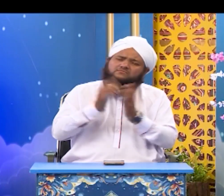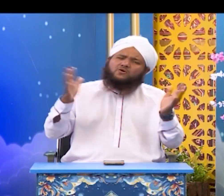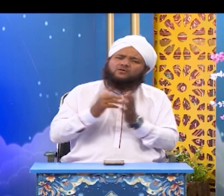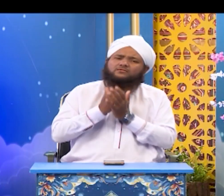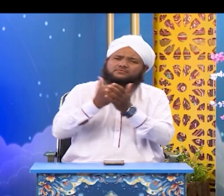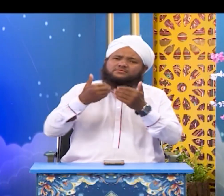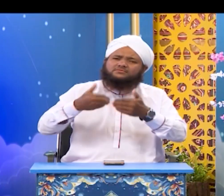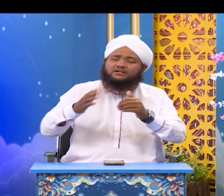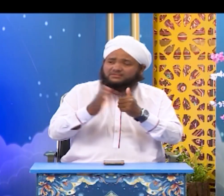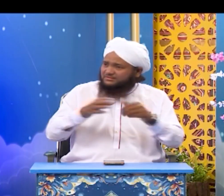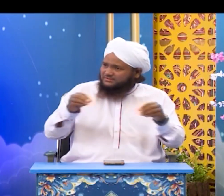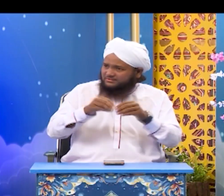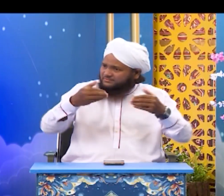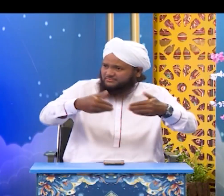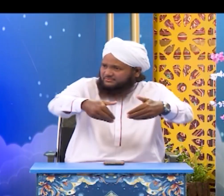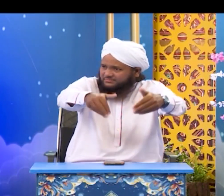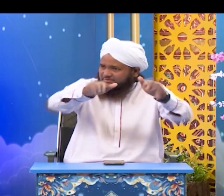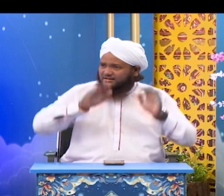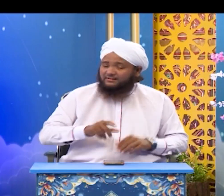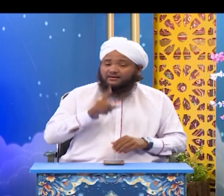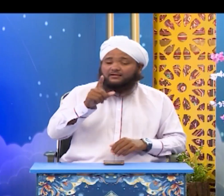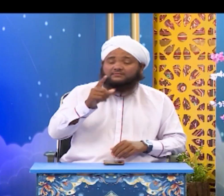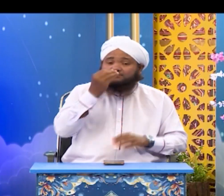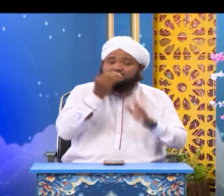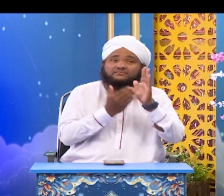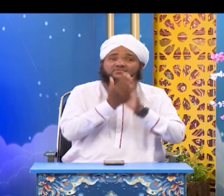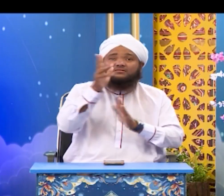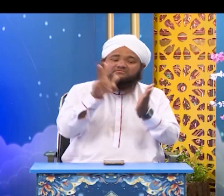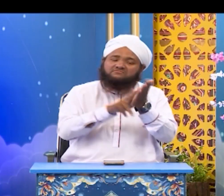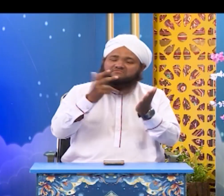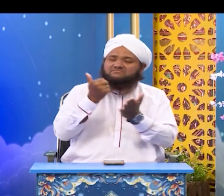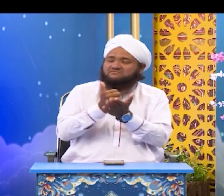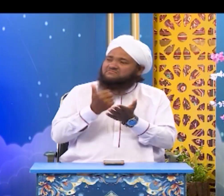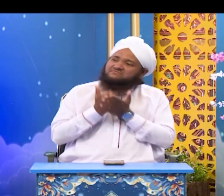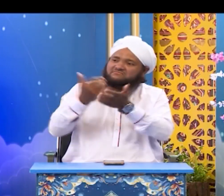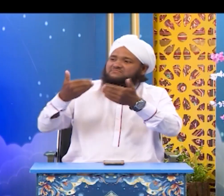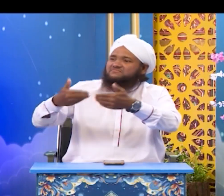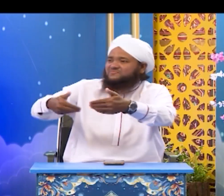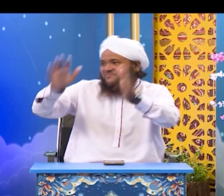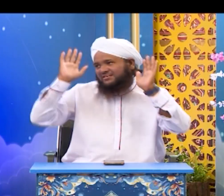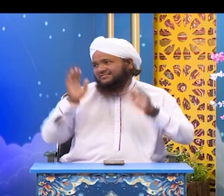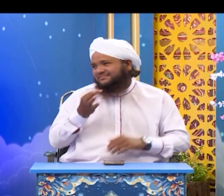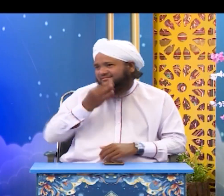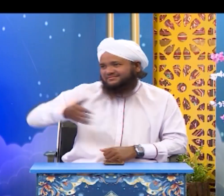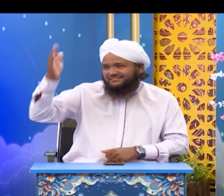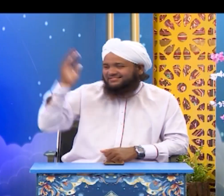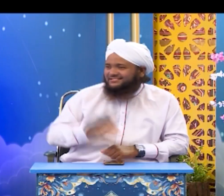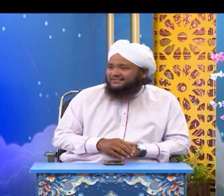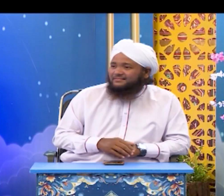ان کا نکاح ہو جائے تو اللہ پاک اس کے لیے جنت واجب فرما دیتا ہے۔ یہ ارشاد نبوی سن کر ایک صحابی